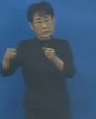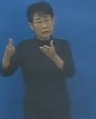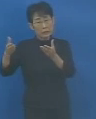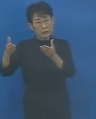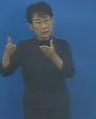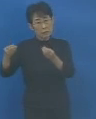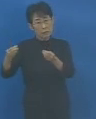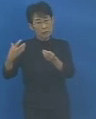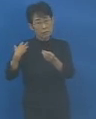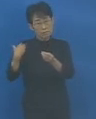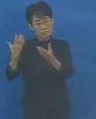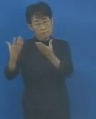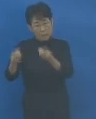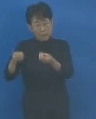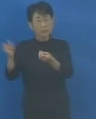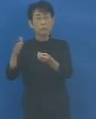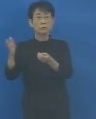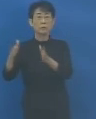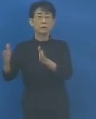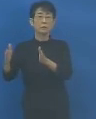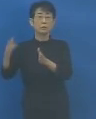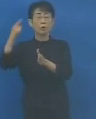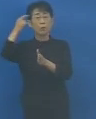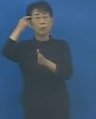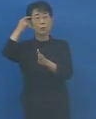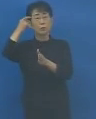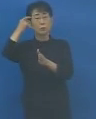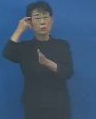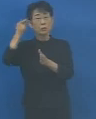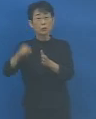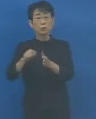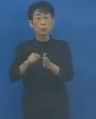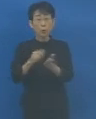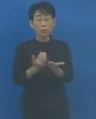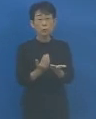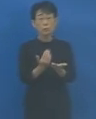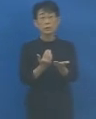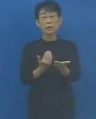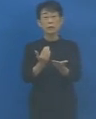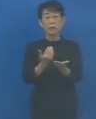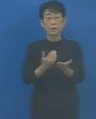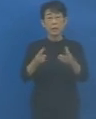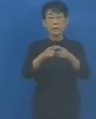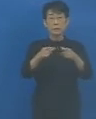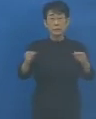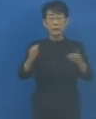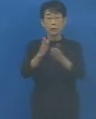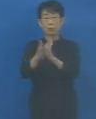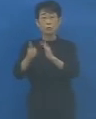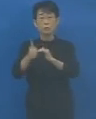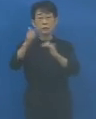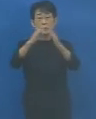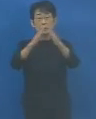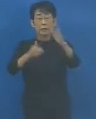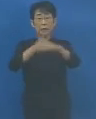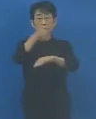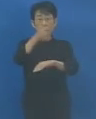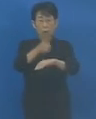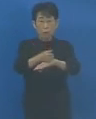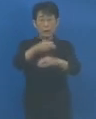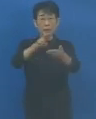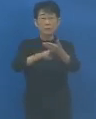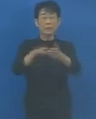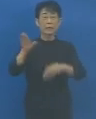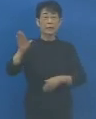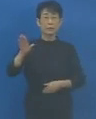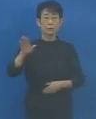かね。やはりあのその、そういう前提で実はあの全国知事会長という職はセットされてますので、当然ながら